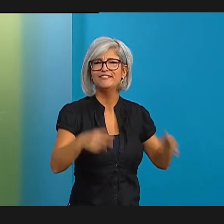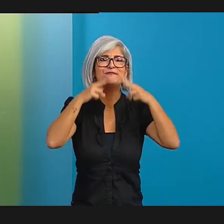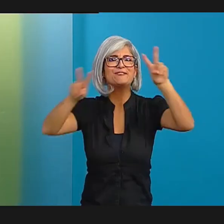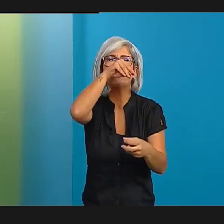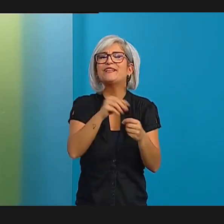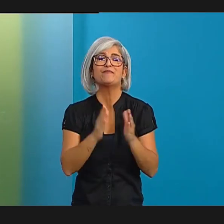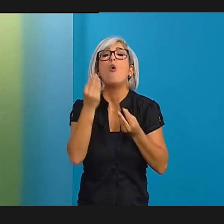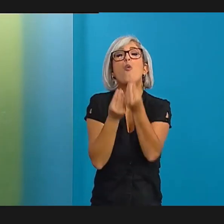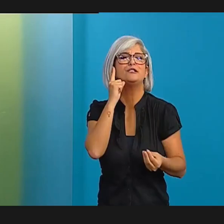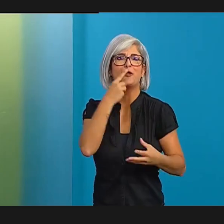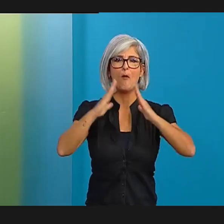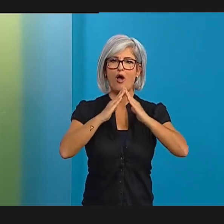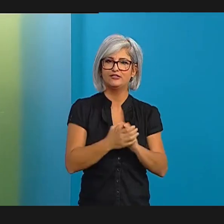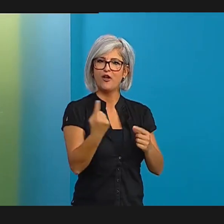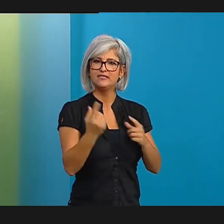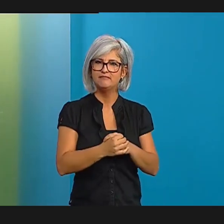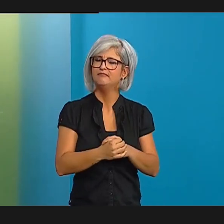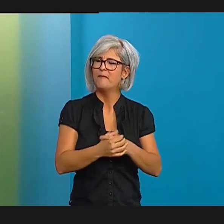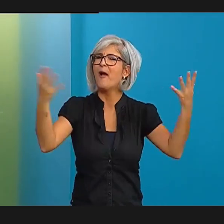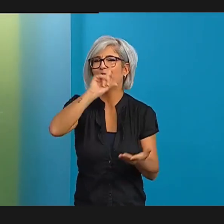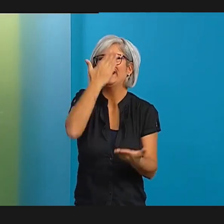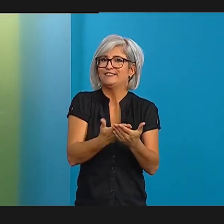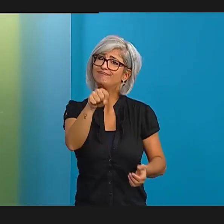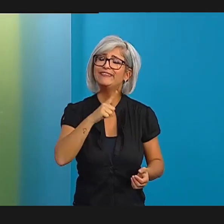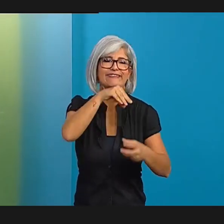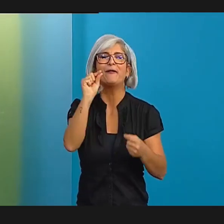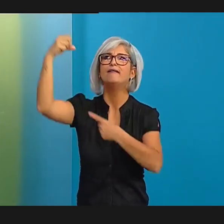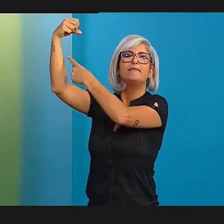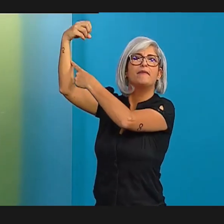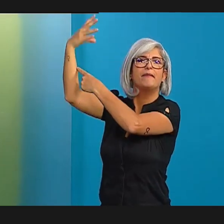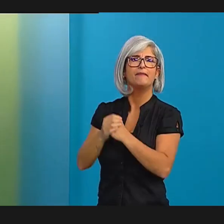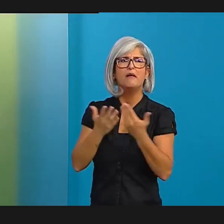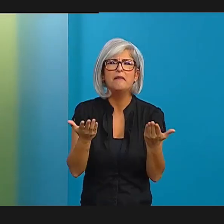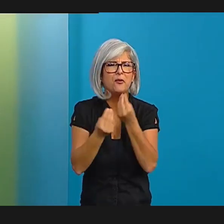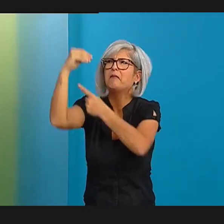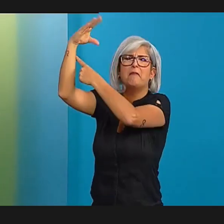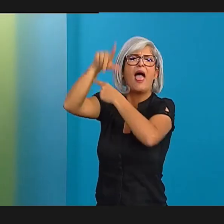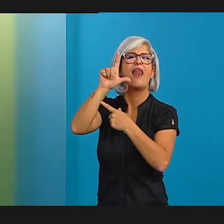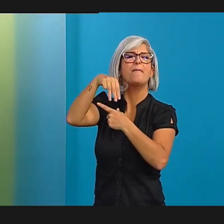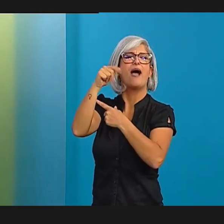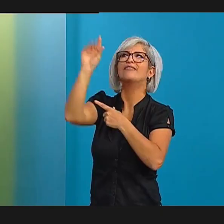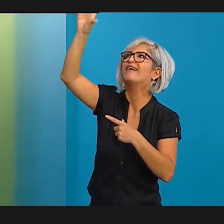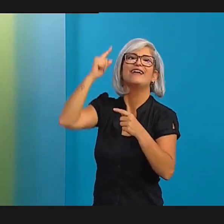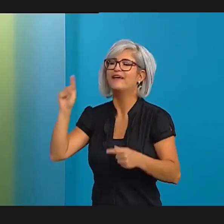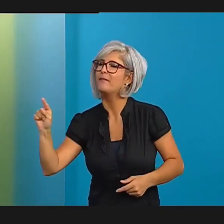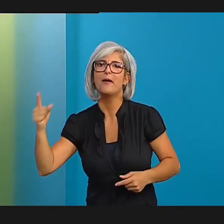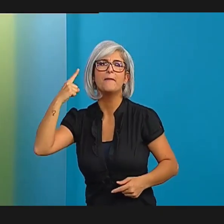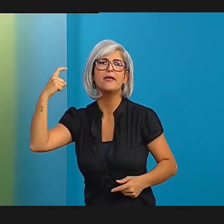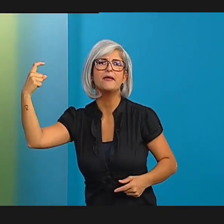incapacidade para a pessoa surda, para o profissional surdo. Vejam só, um surdo que mora sozinho, muitas pessoas não acreditam nessa capacidade, mas ele utiliza então de tecnologias como, por exemplo, a lâmpada